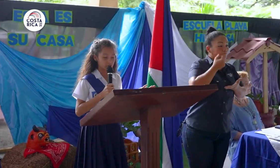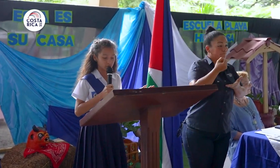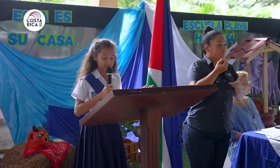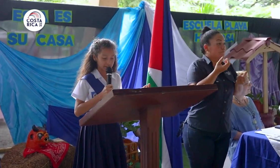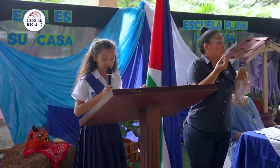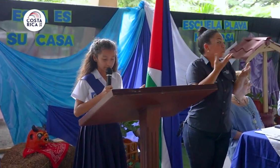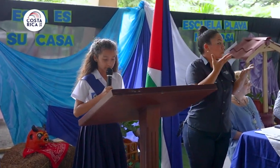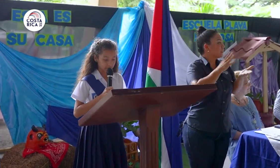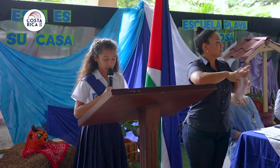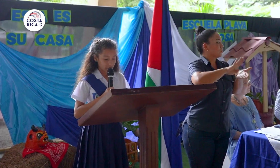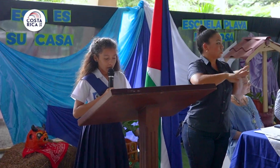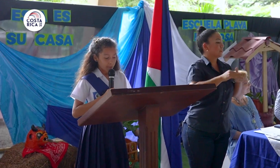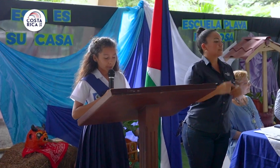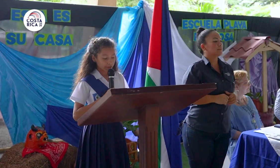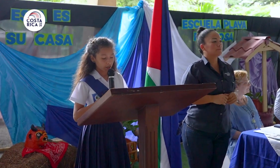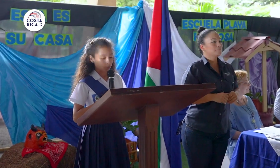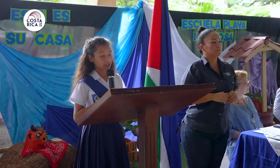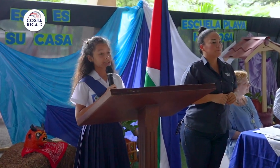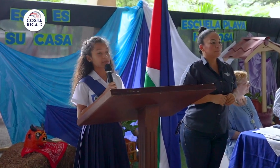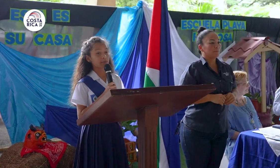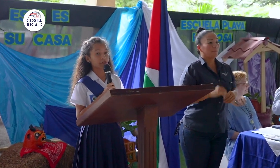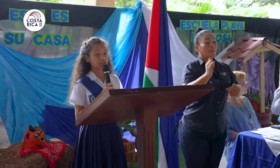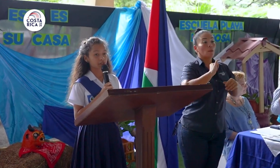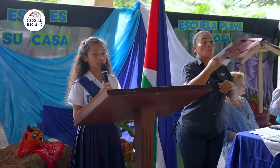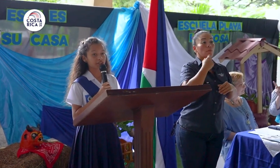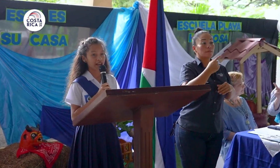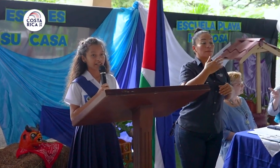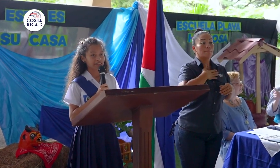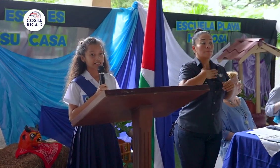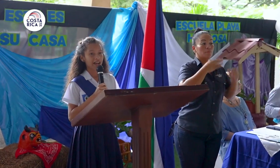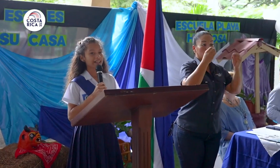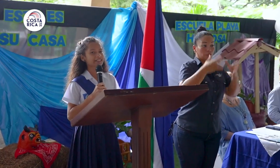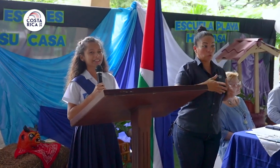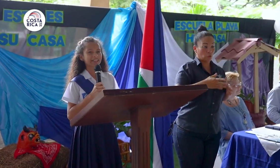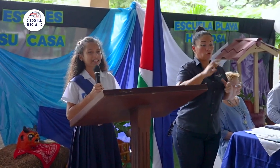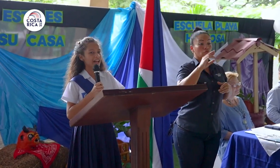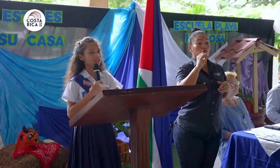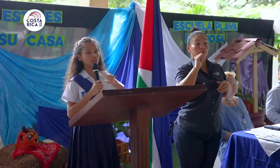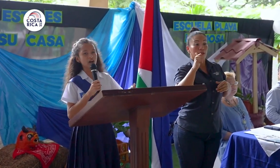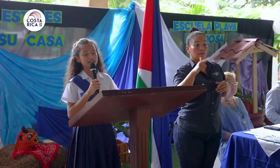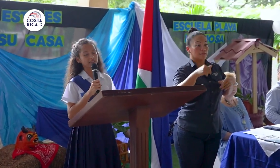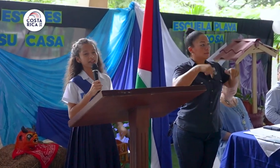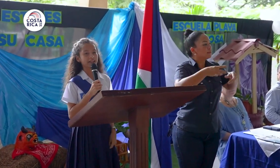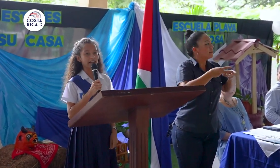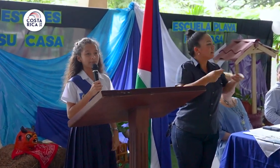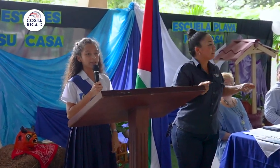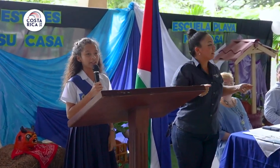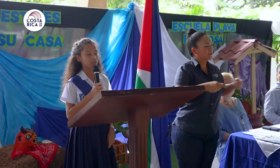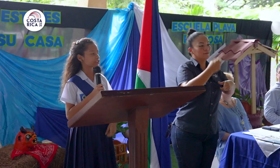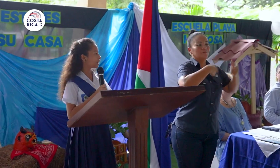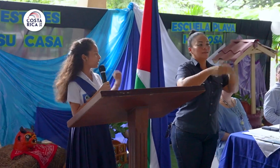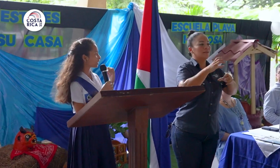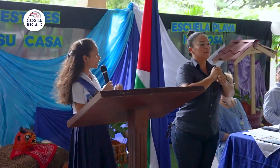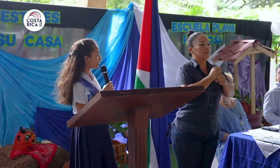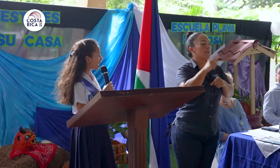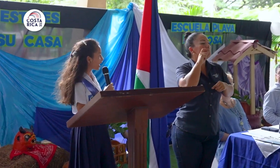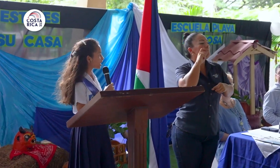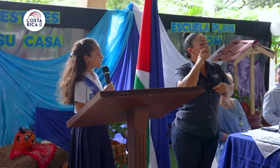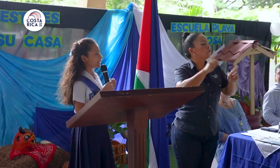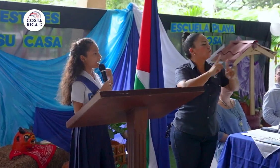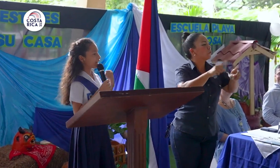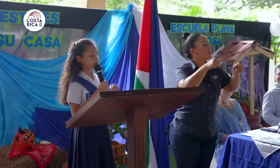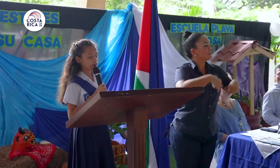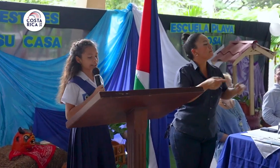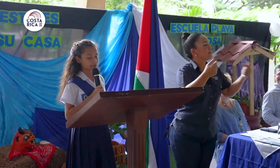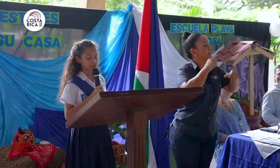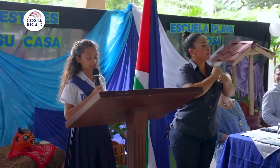múltiples excusas. Porque como dice mi profesor Rosales, a esta tierra no se viene a criar pericos, se viene a trabajar